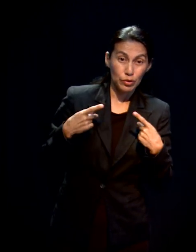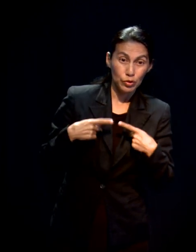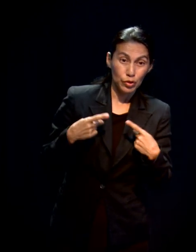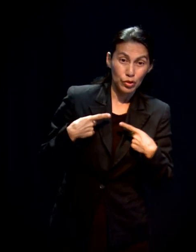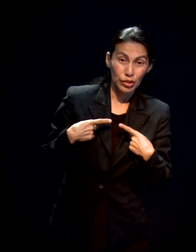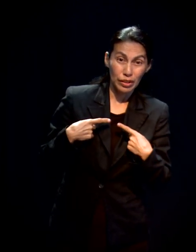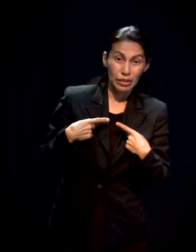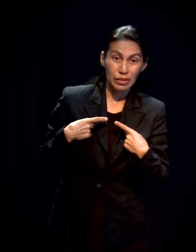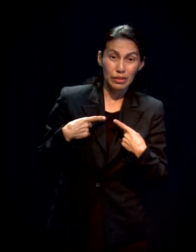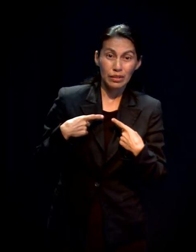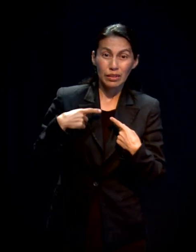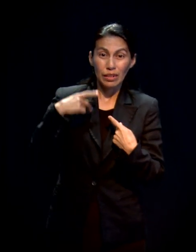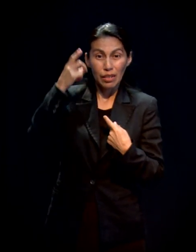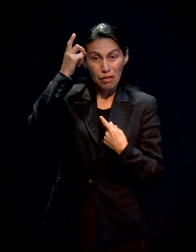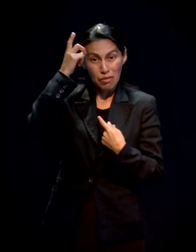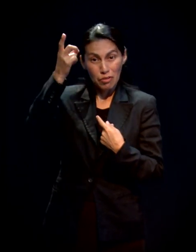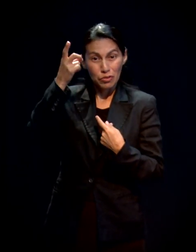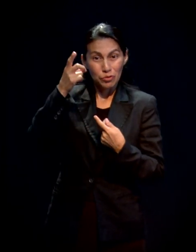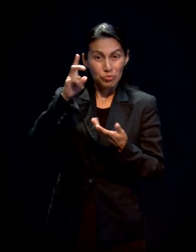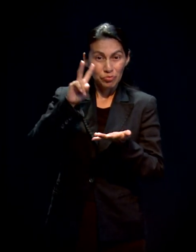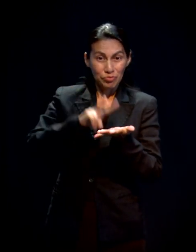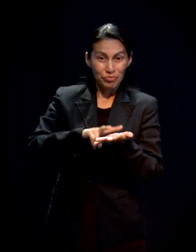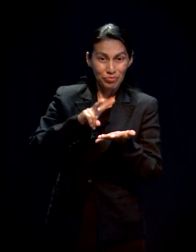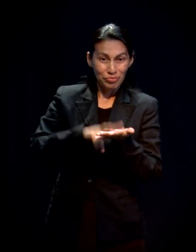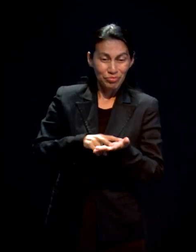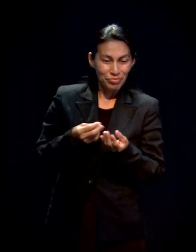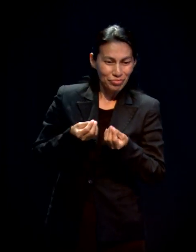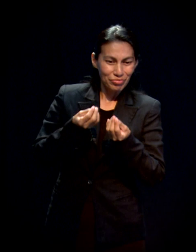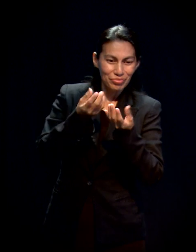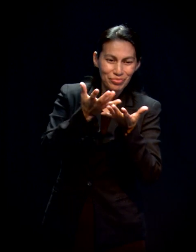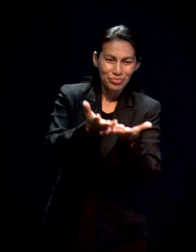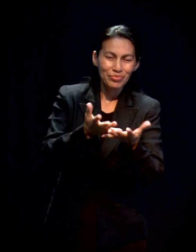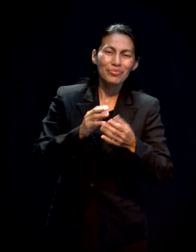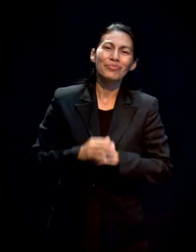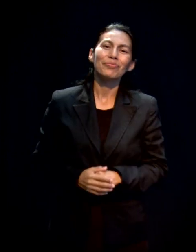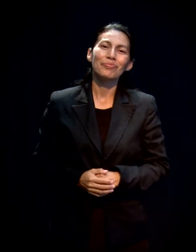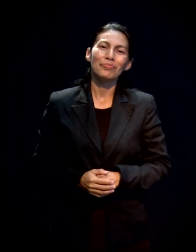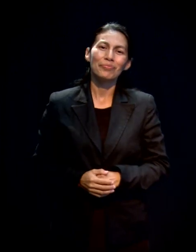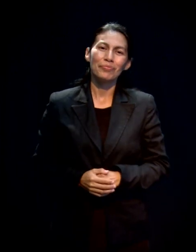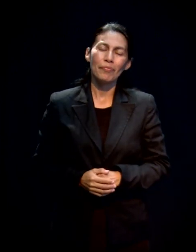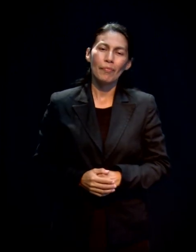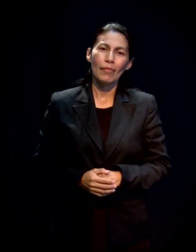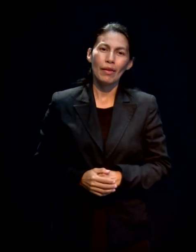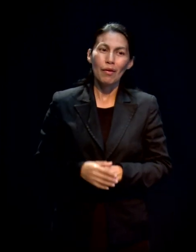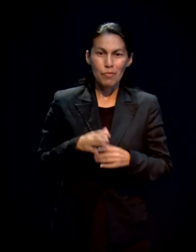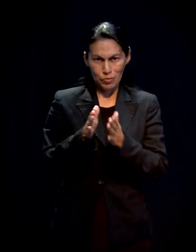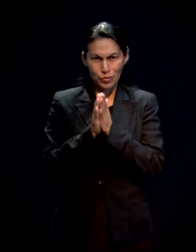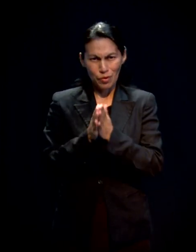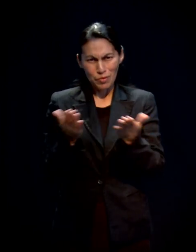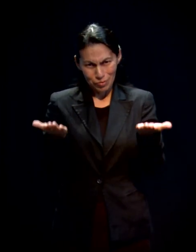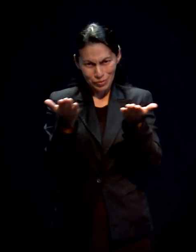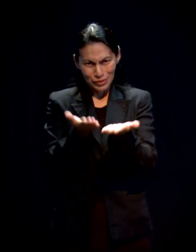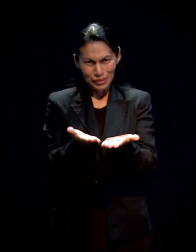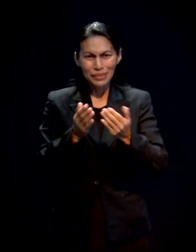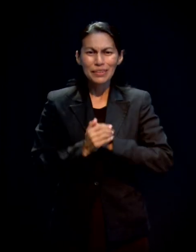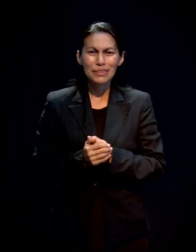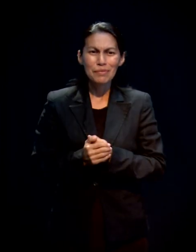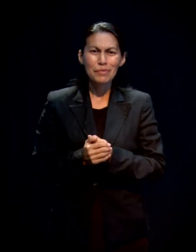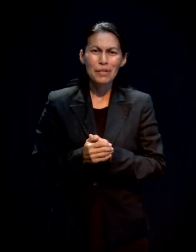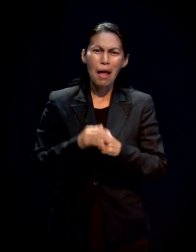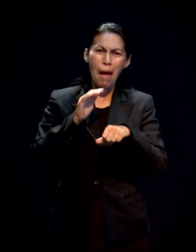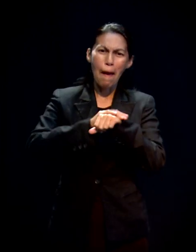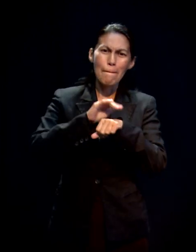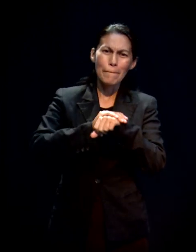valora los dones que dios les ha dado y bueno preséntense por favor para que